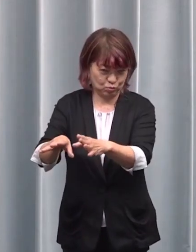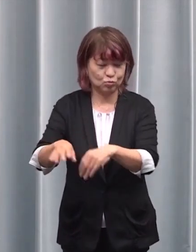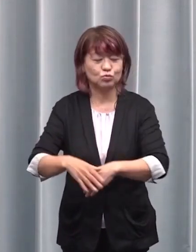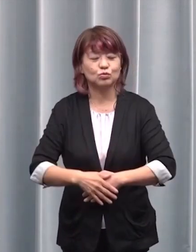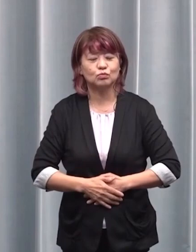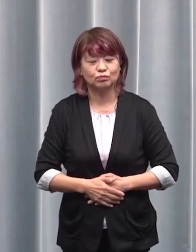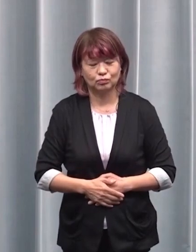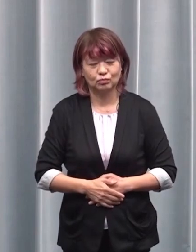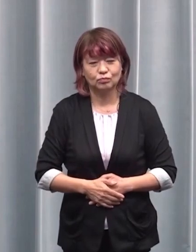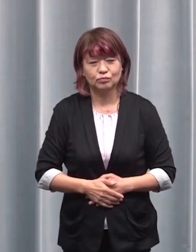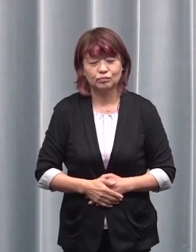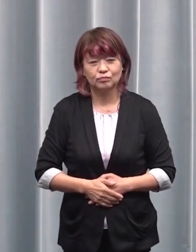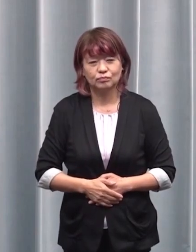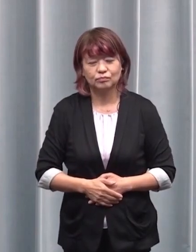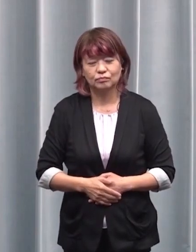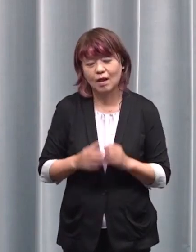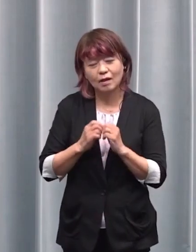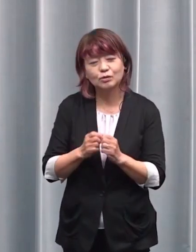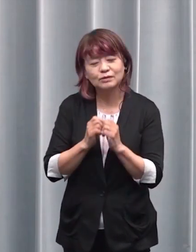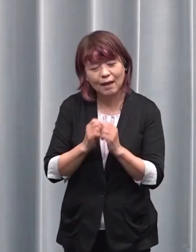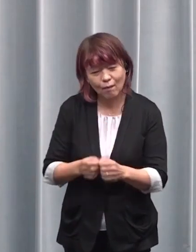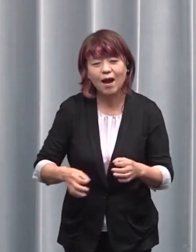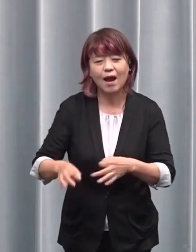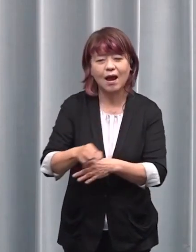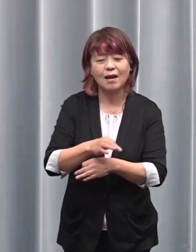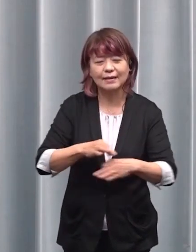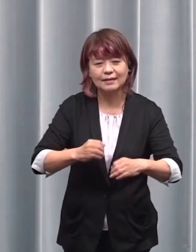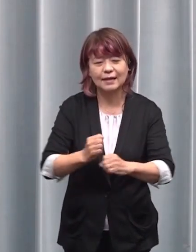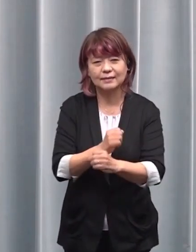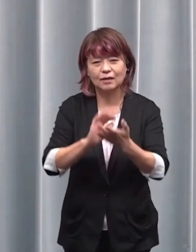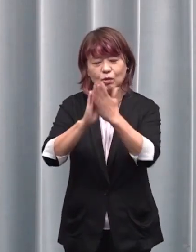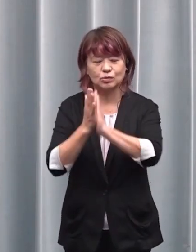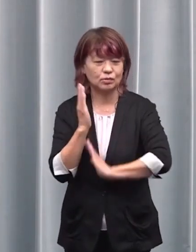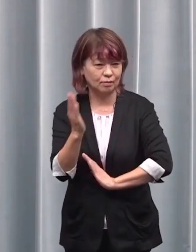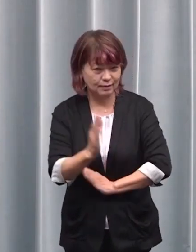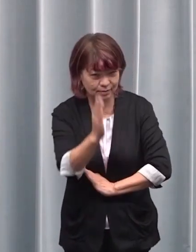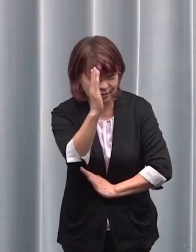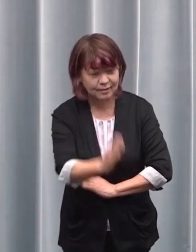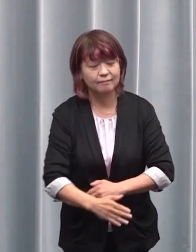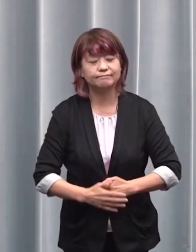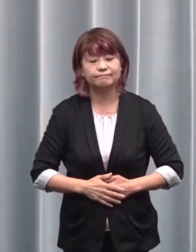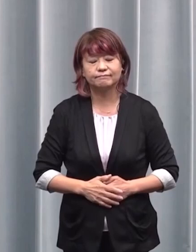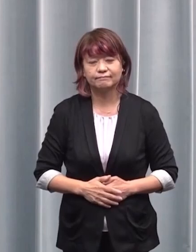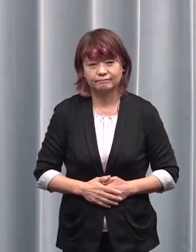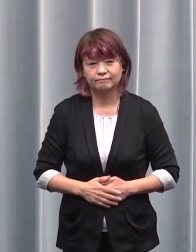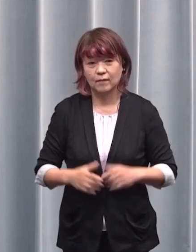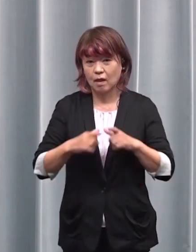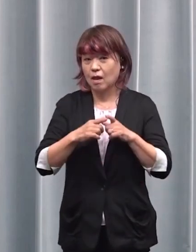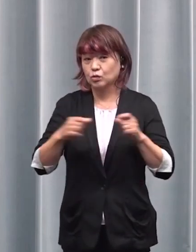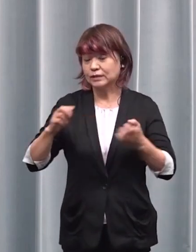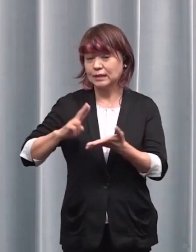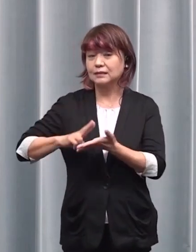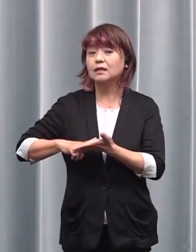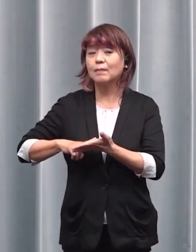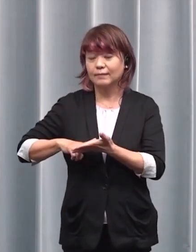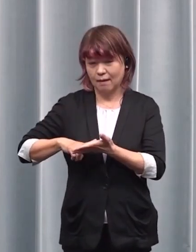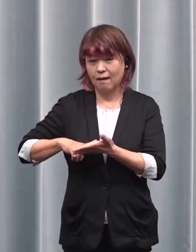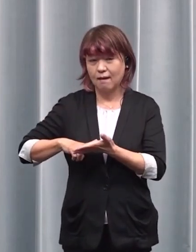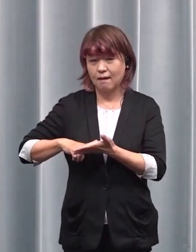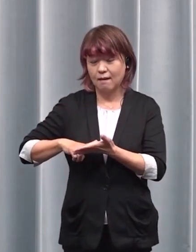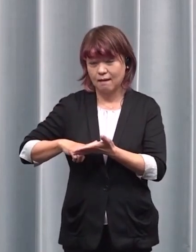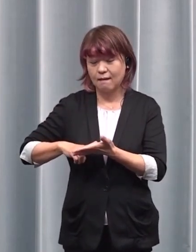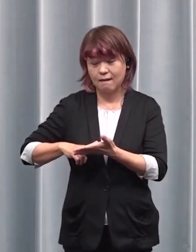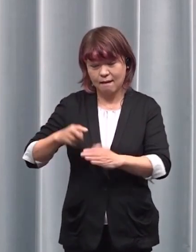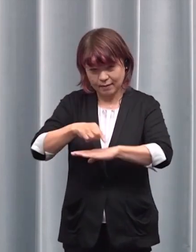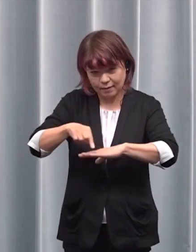。詳細につきましては経済産業省のお尋ねをいただきたいと思いますが、国が定めた中長期ロードマップに基